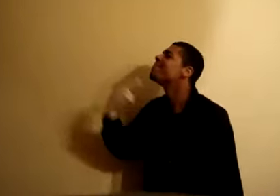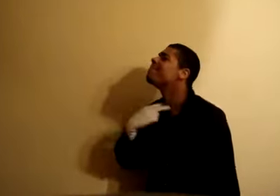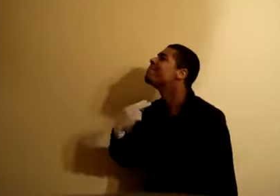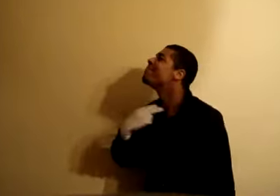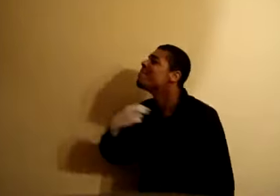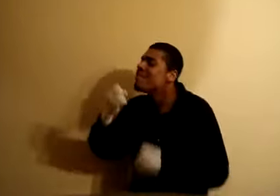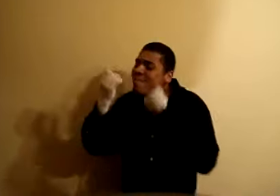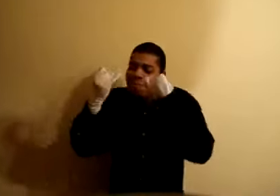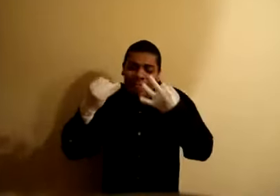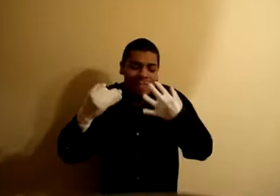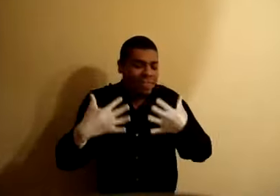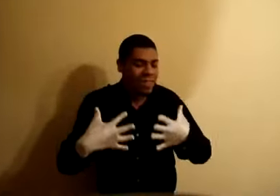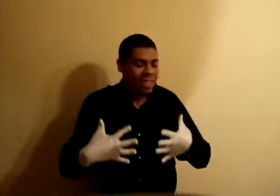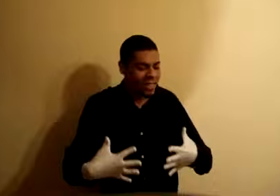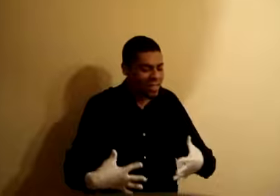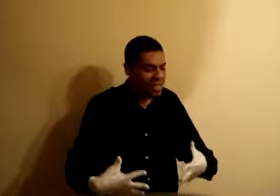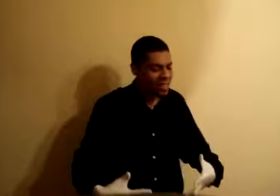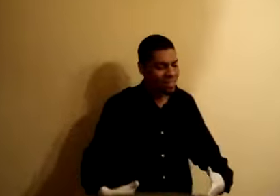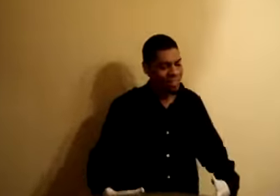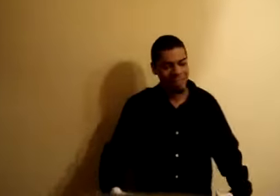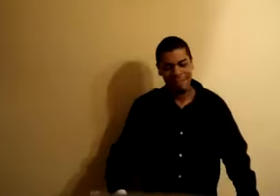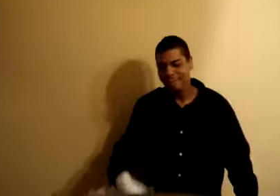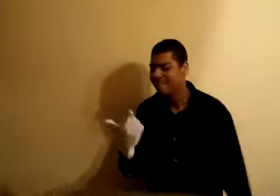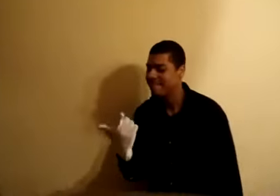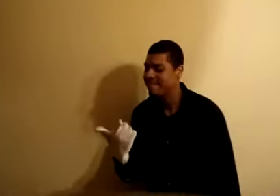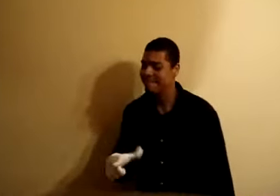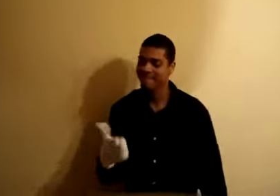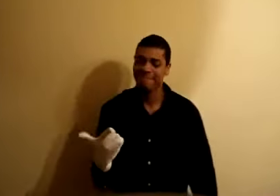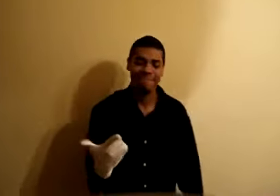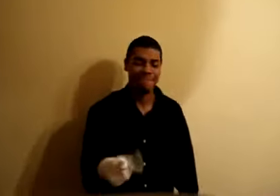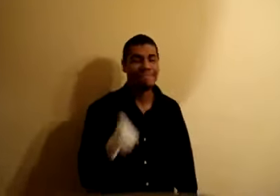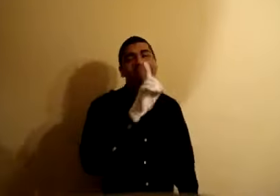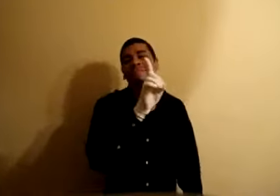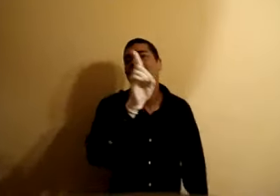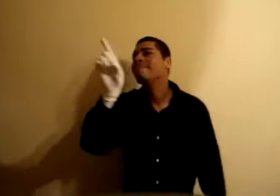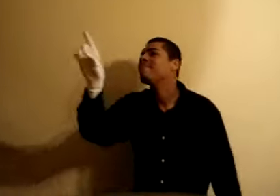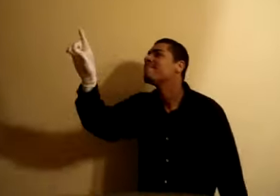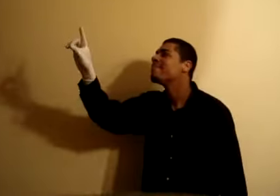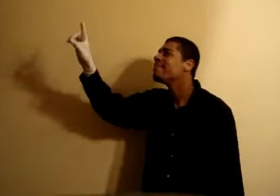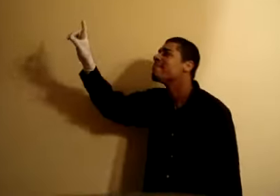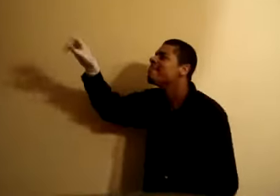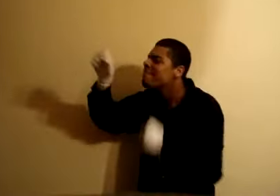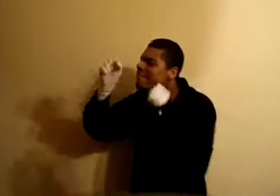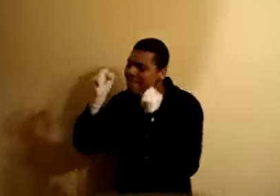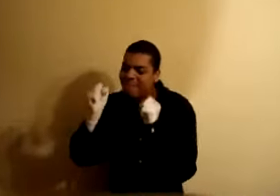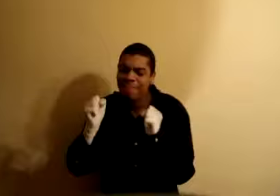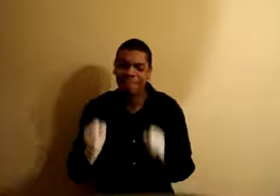explicar. Foi sem você que eu pude entender